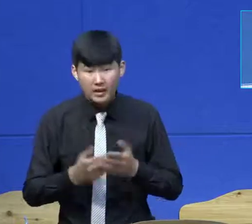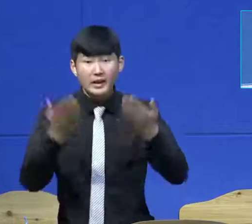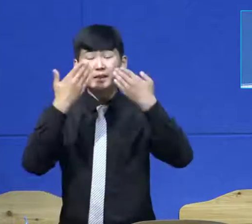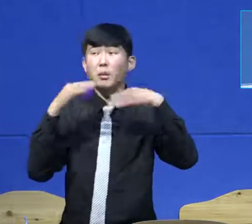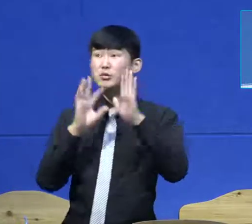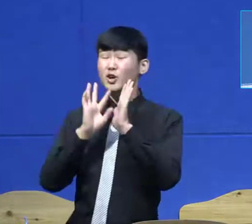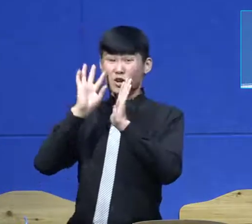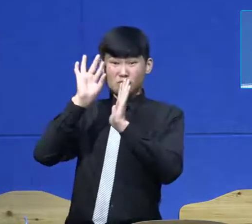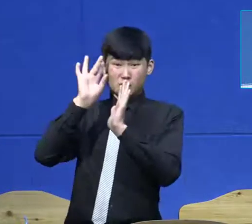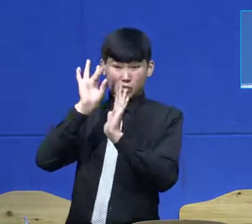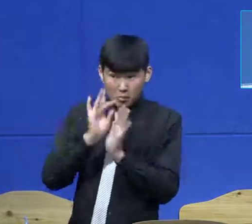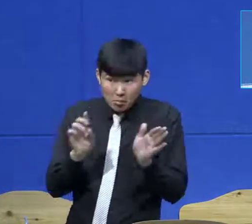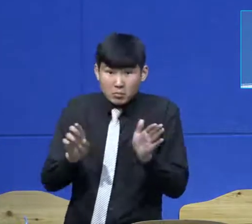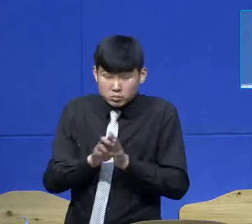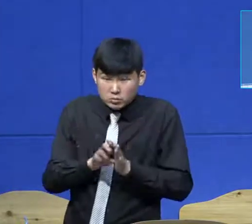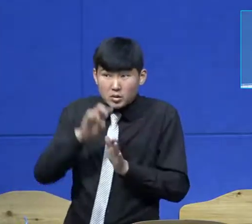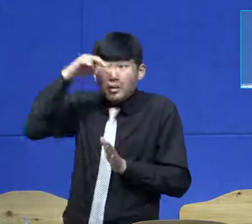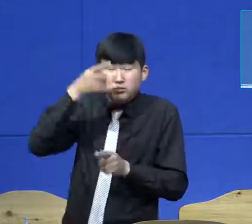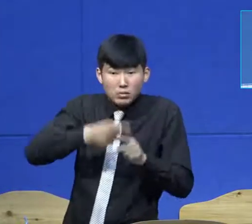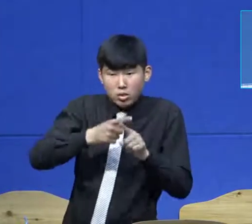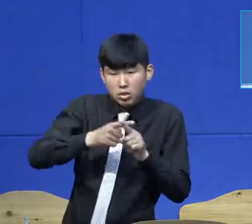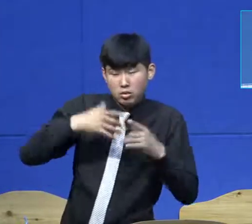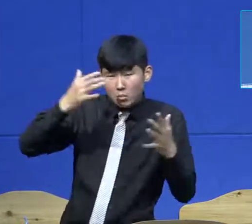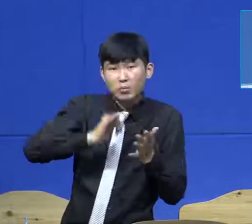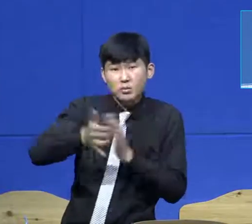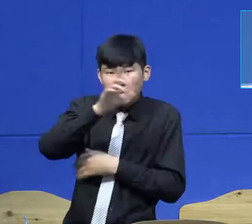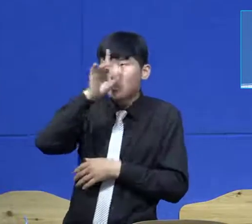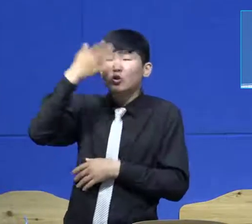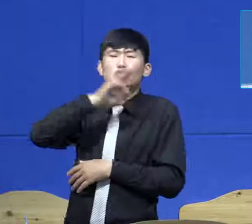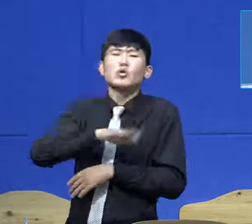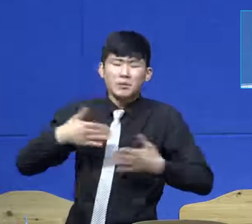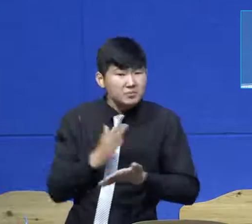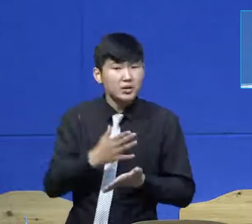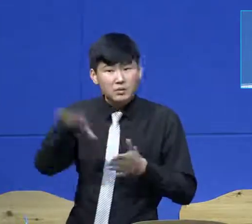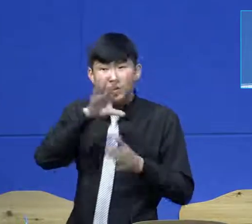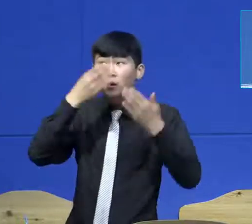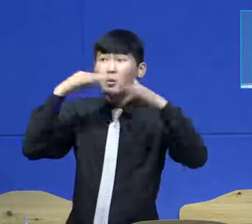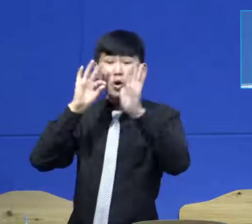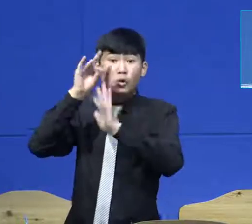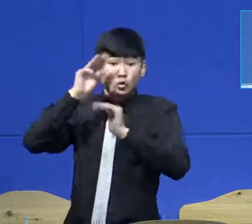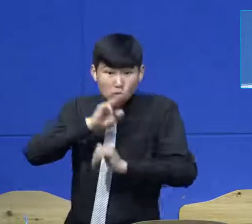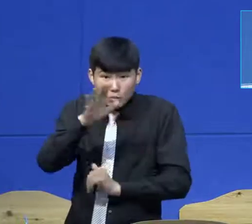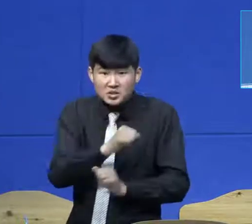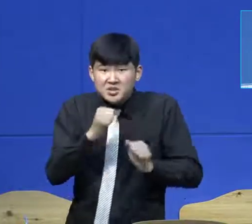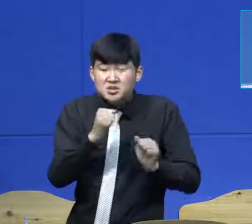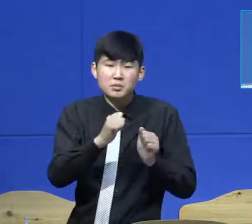Дэваачмлөө явуулахаар болчихсон нэгүс нь асар их хүчээс бид бурхны төлөө амьдарч байгаа. Дэваачмлөө явахын тулд бид энэ хичээгээд байгаа юм биш.